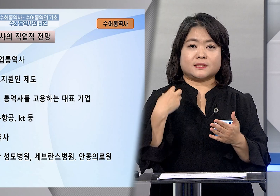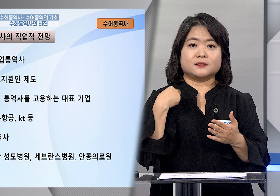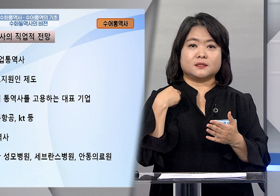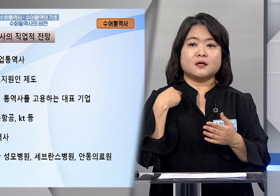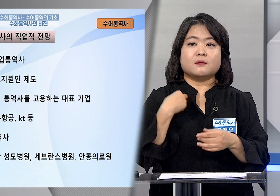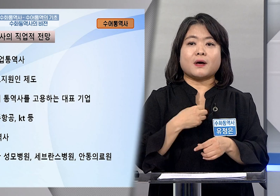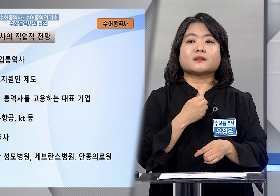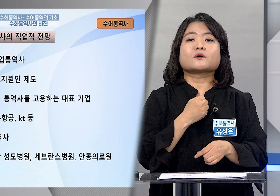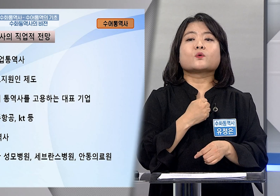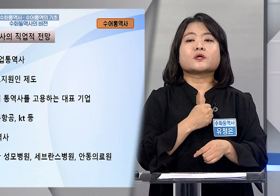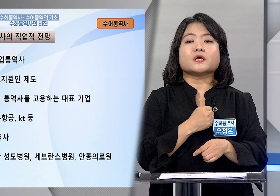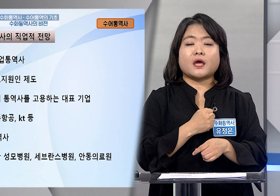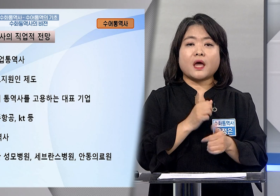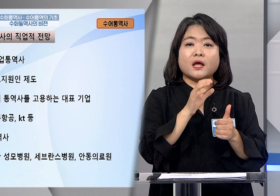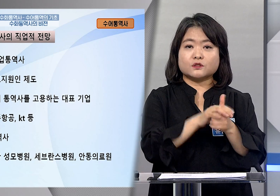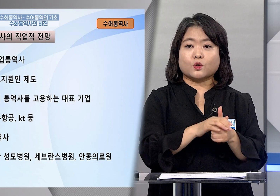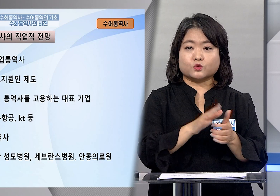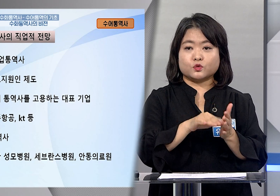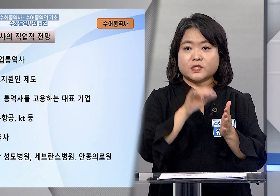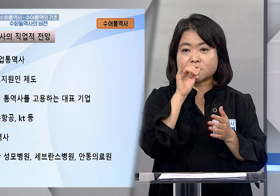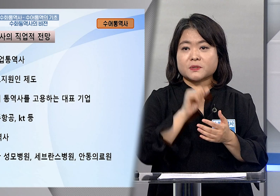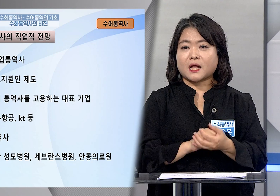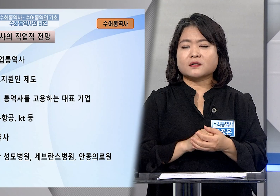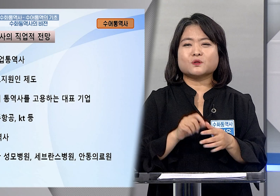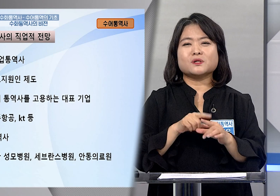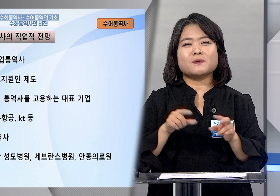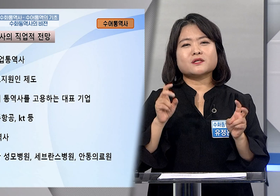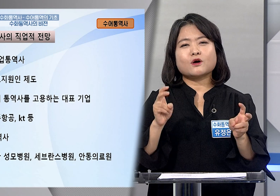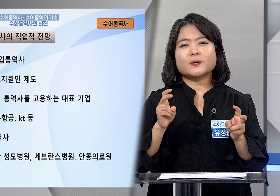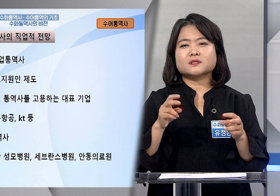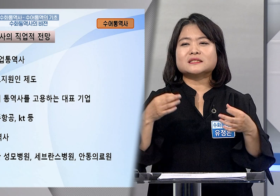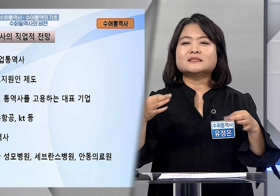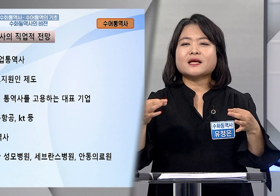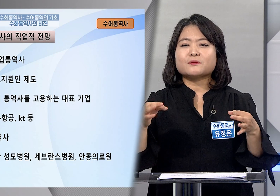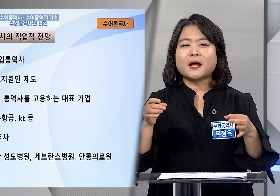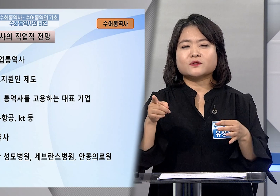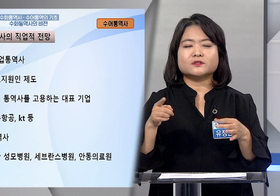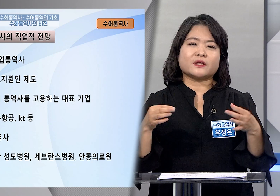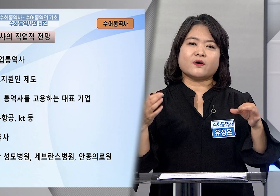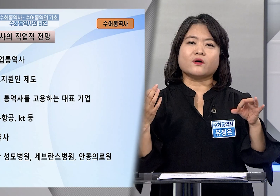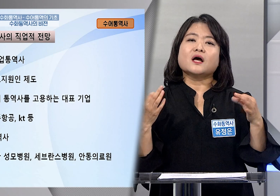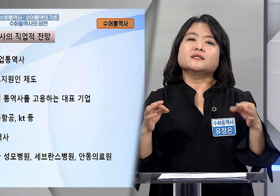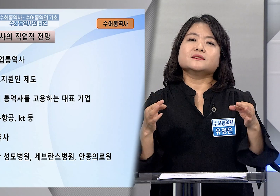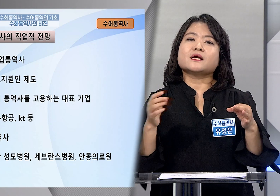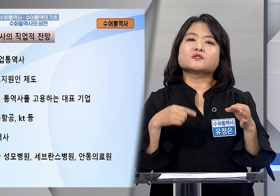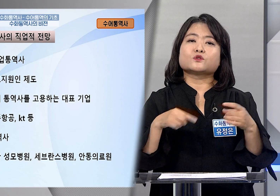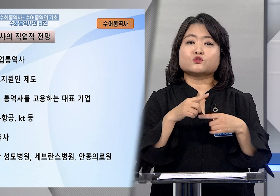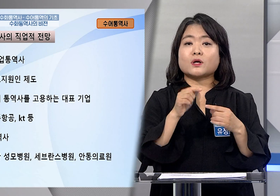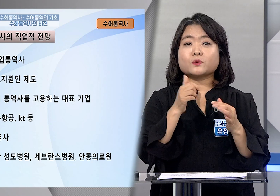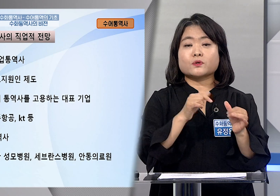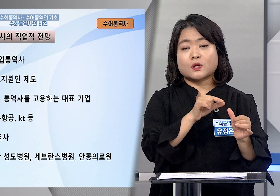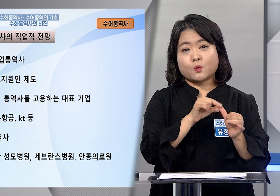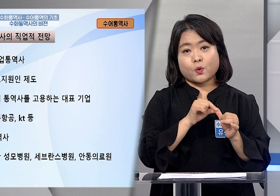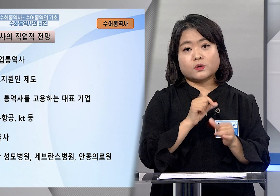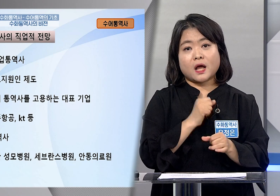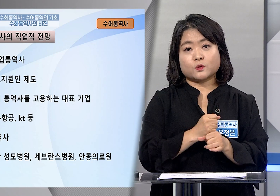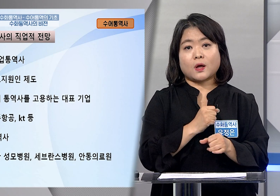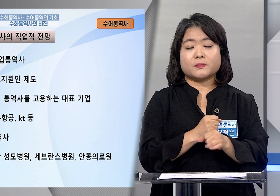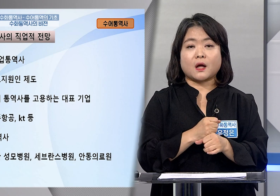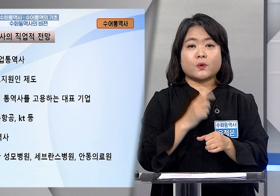업무까지를 맡기게 하는 경우도 있습니다. 그리고 일반 기업에서는 은행이 빠졌는데요. 은행에서도 수화통역사를 고용을 하기도 합니다.